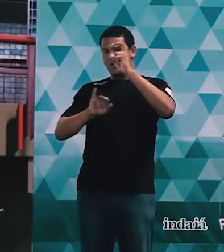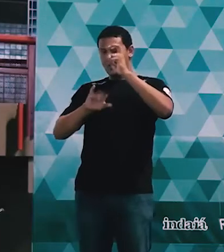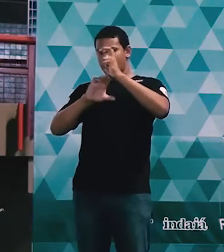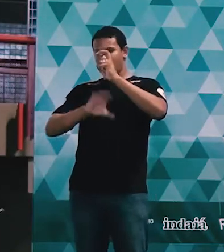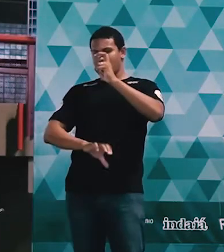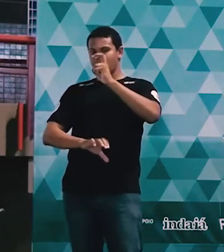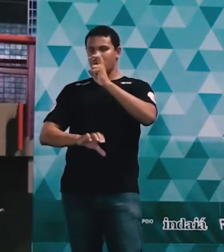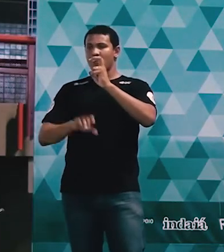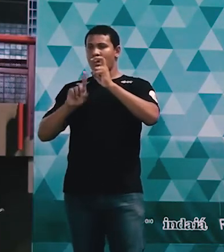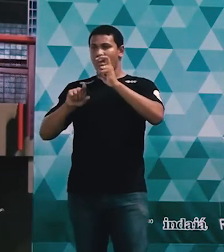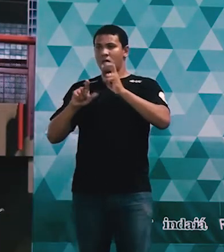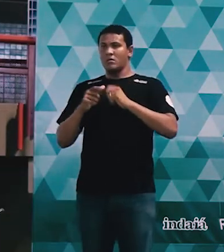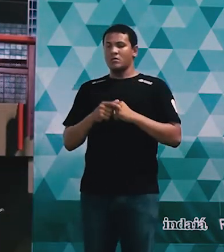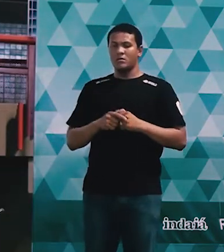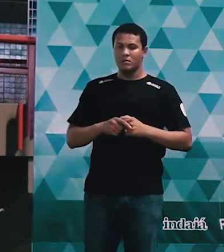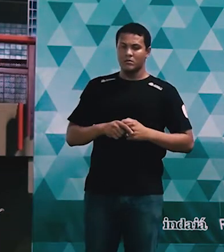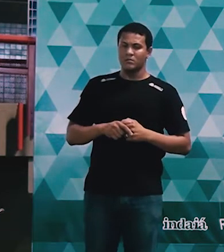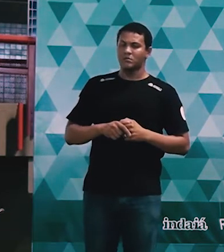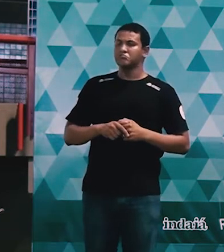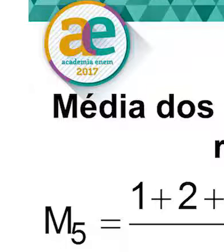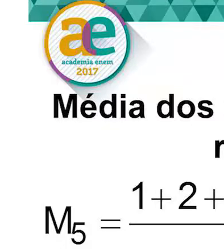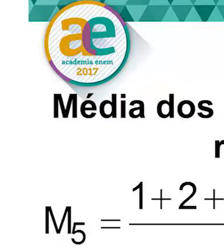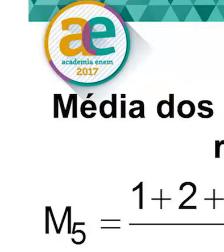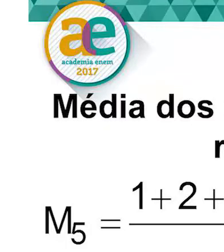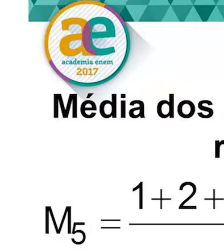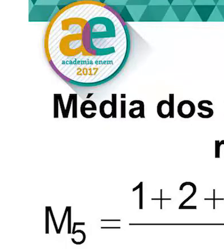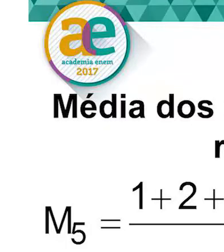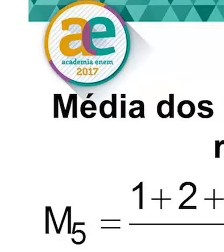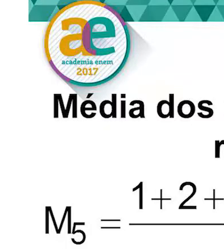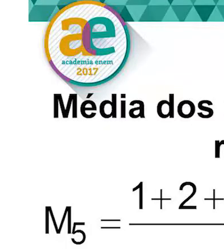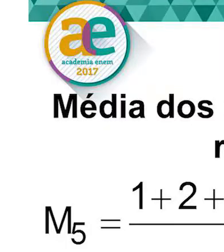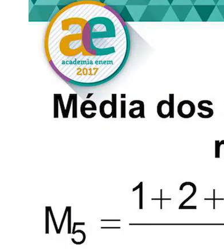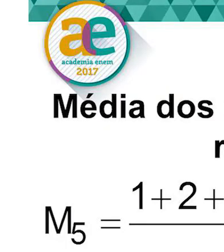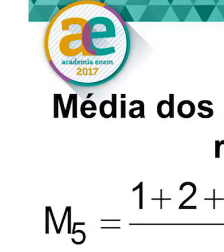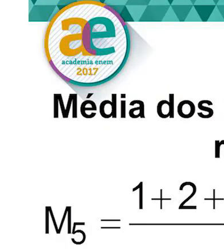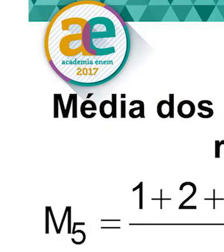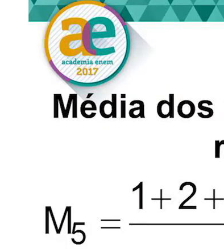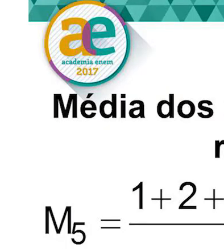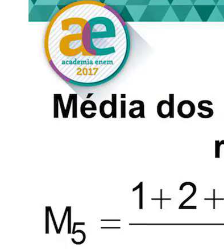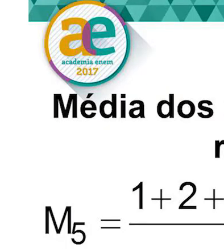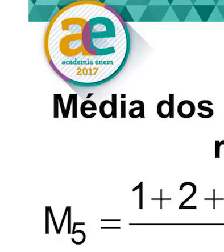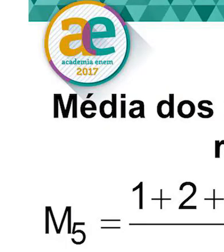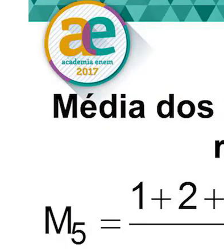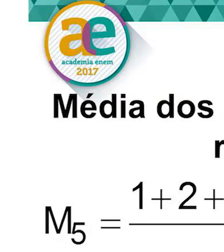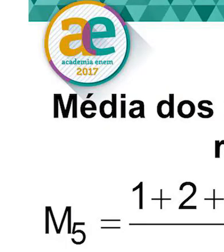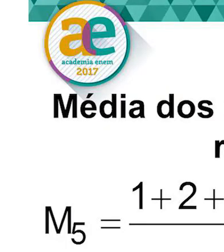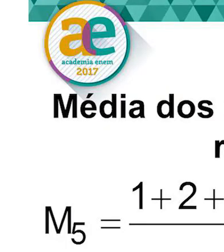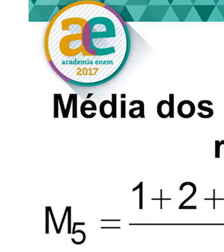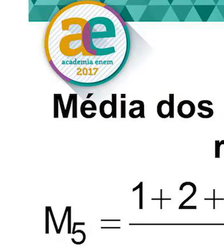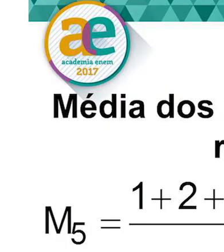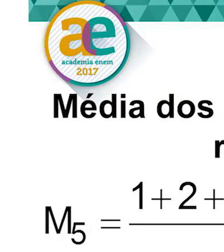fazer o cálculo da média. Quanto dá o cálculo da média? A média vai ficar assim, ó. 1 mais